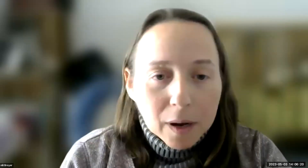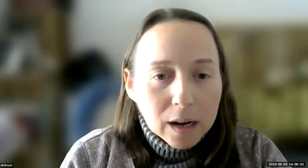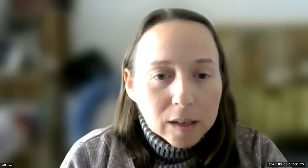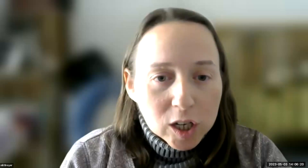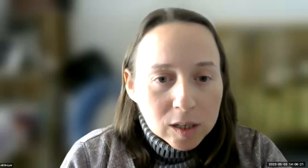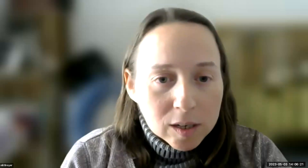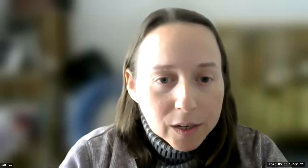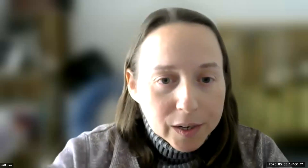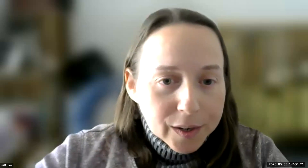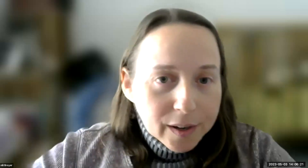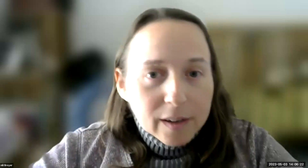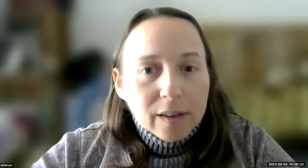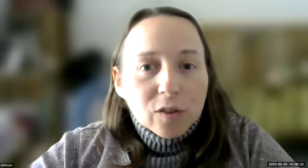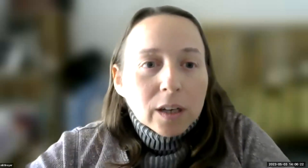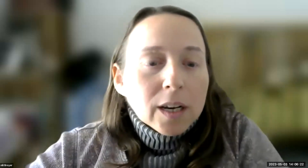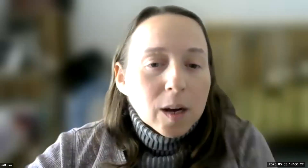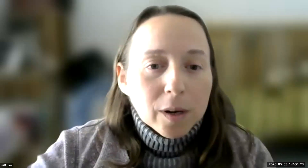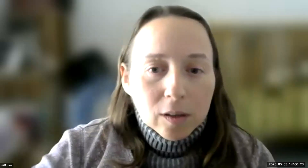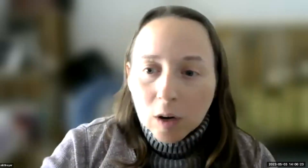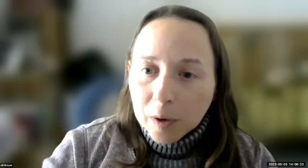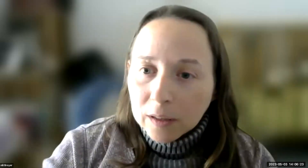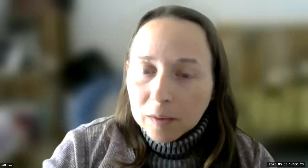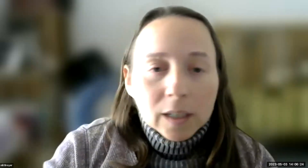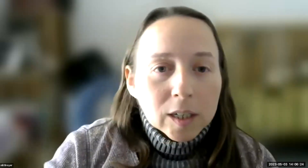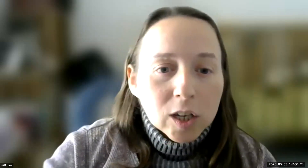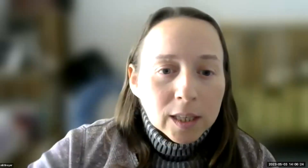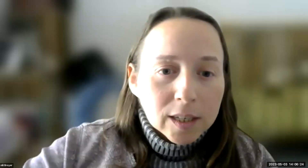בצ'אט אפשר יהיה לקבל את כל הפרטים דרך הצ'אט